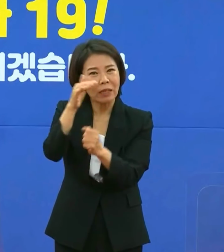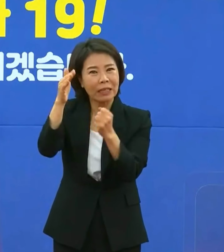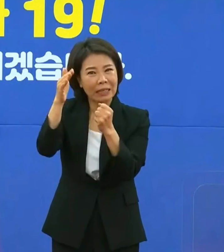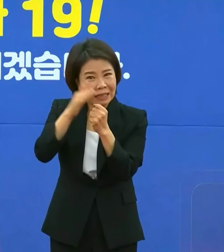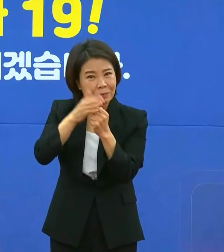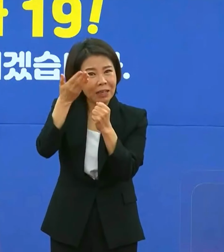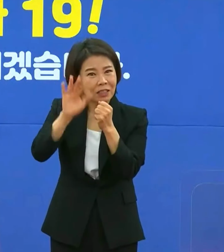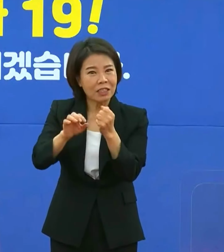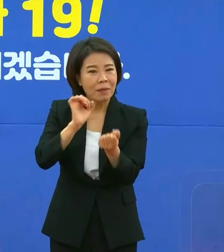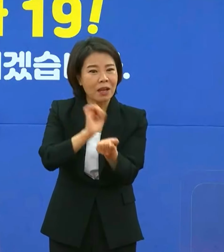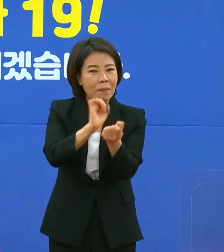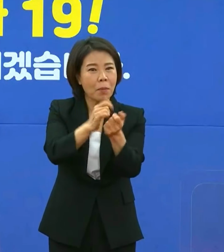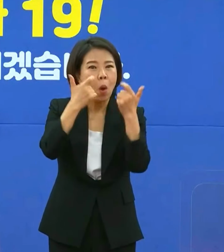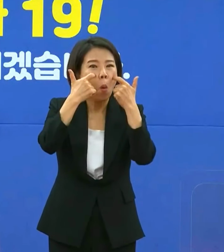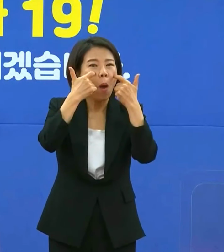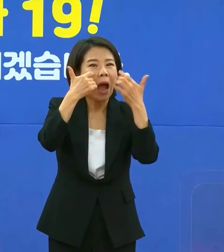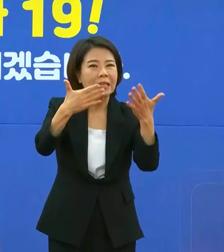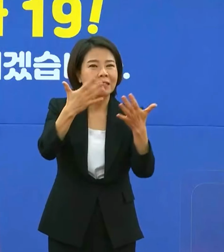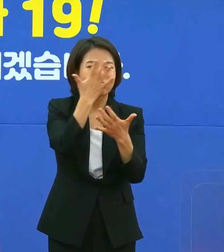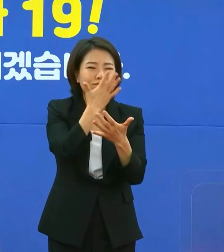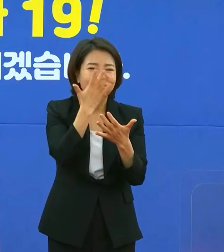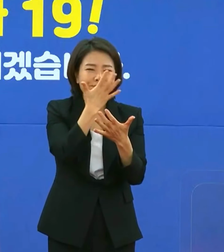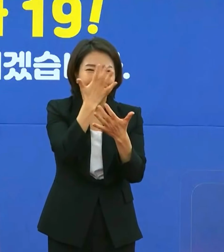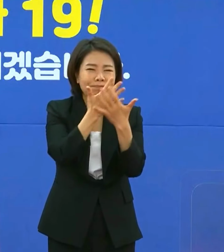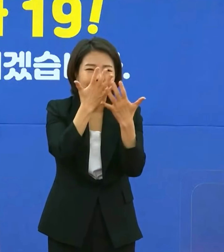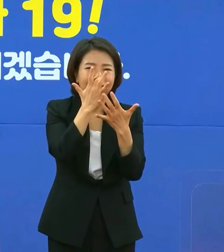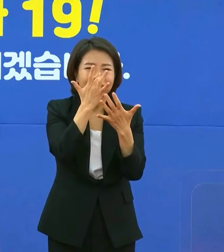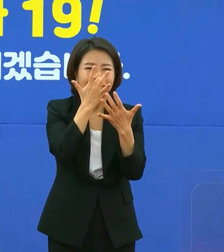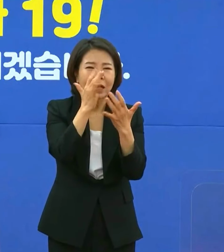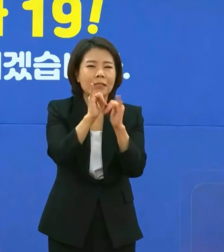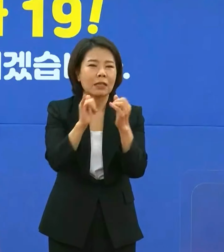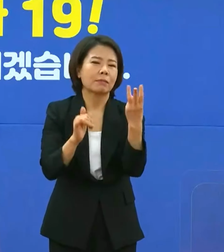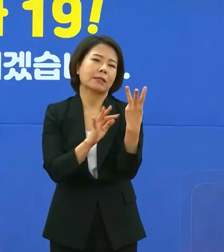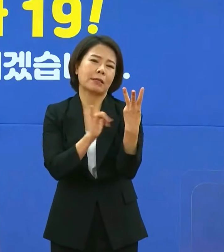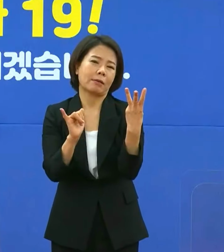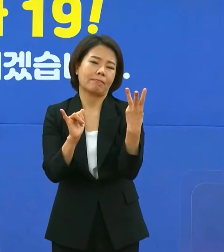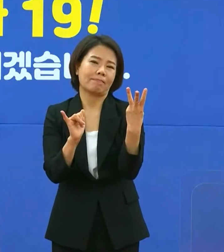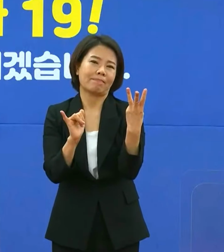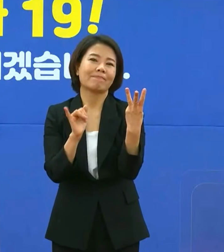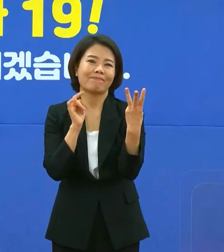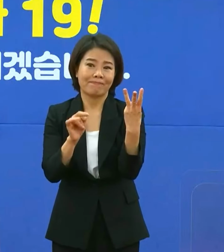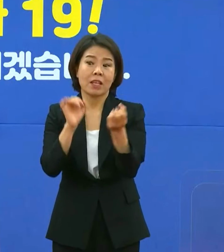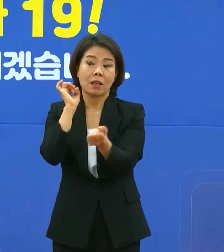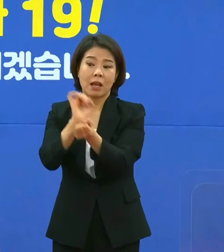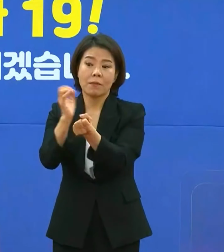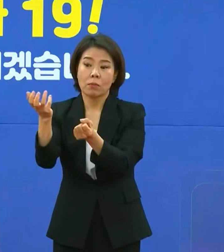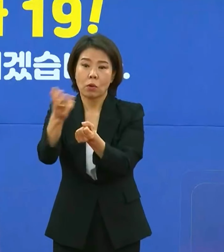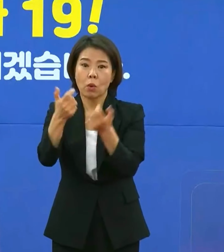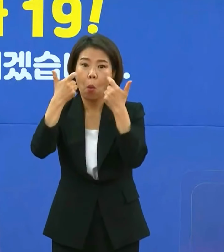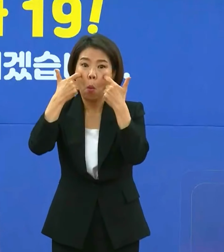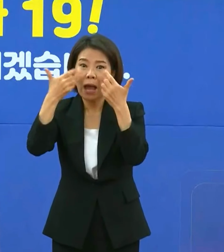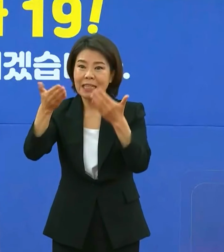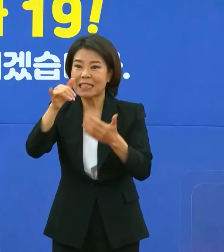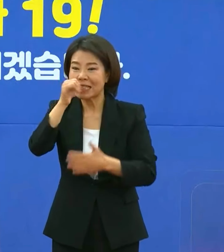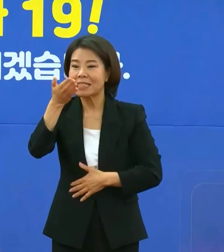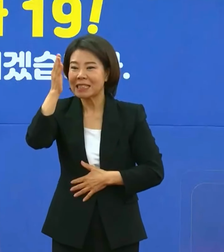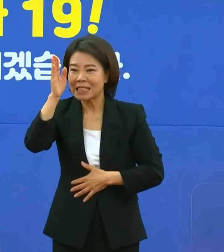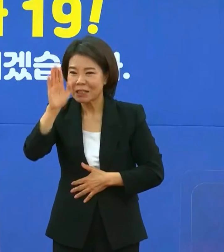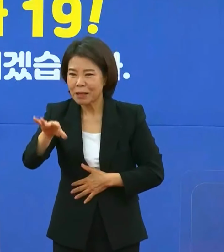현재 감염경로가 확인되지 않는 5 미크론 합친 자하는 3명이 있습니다 그리고 감염경로가 확인되지 만